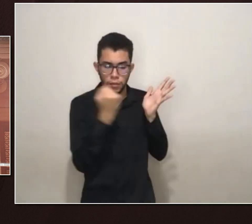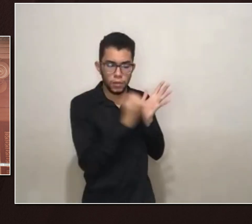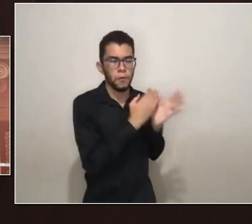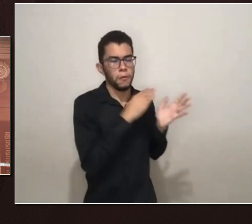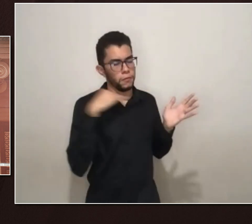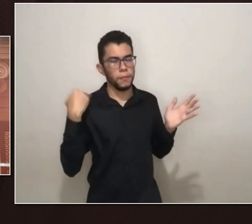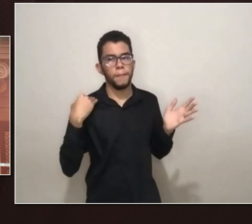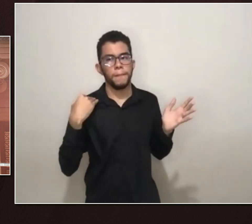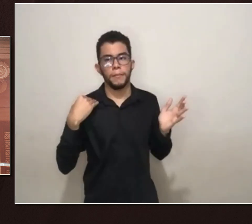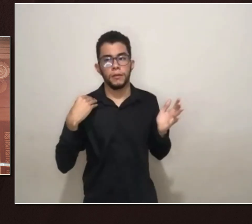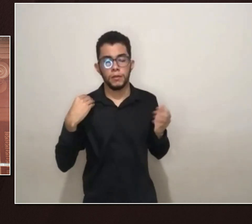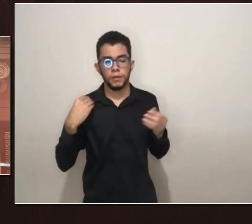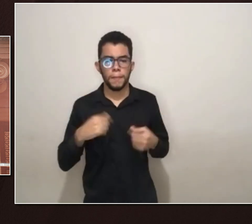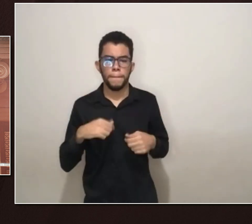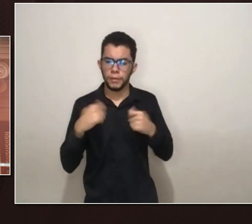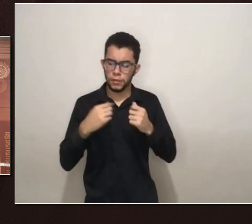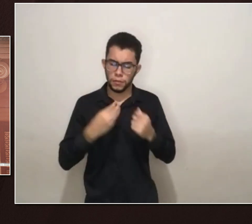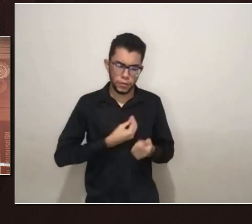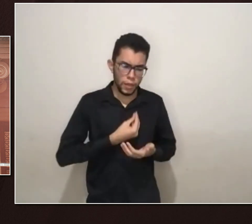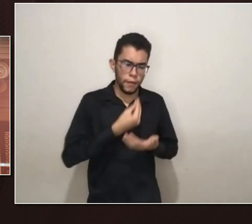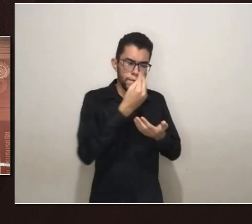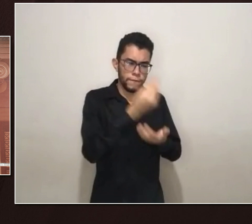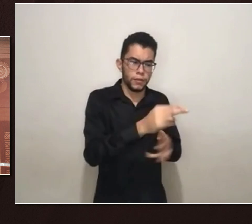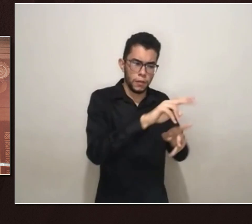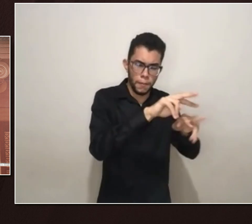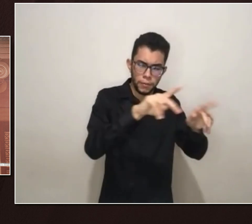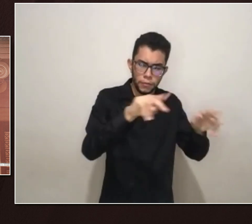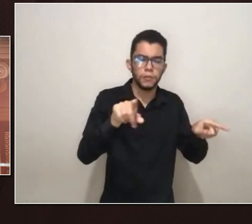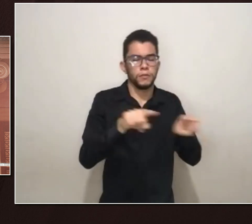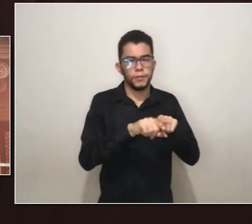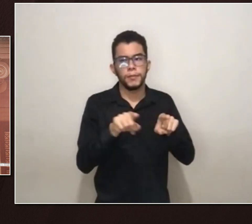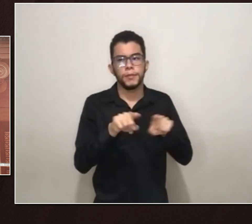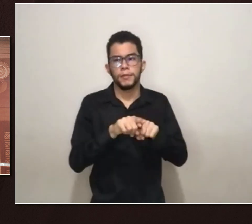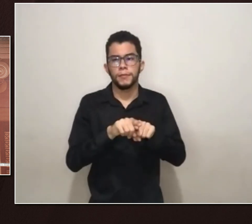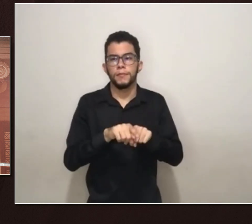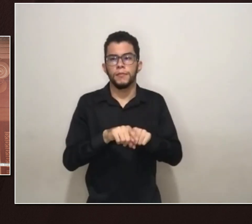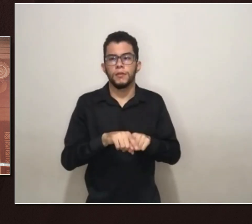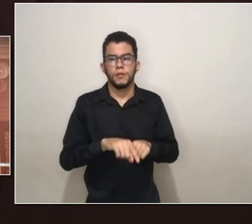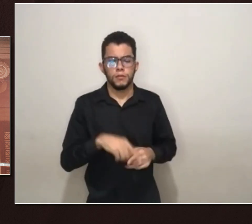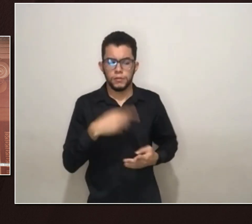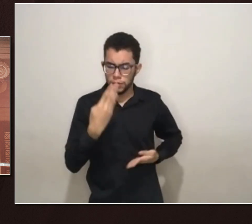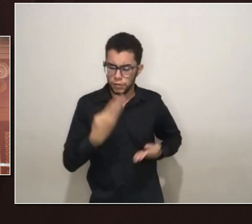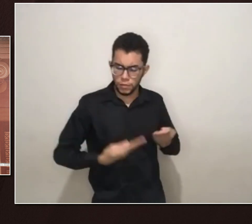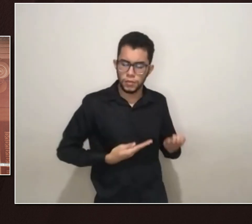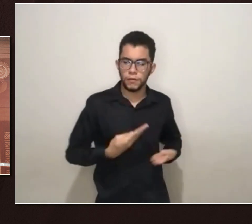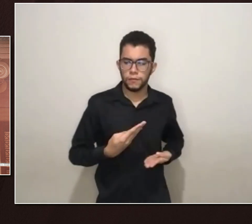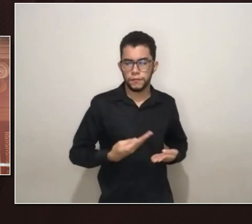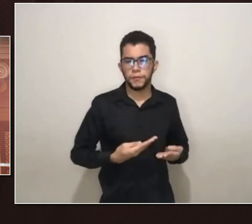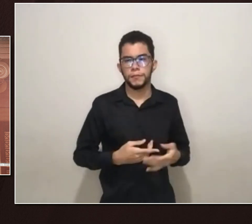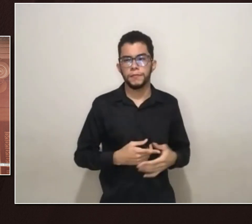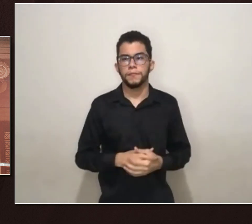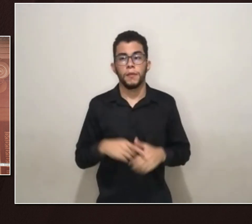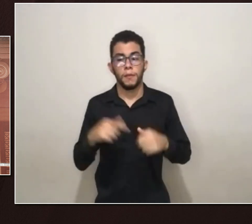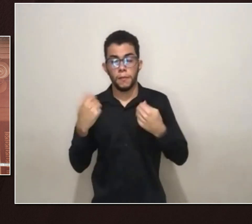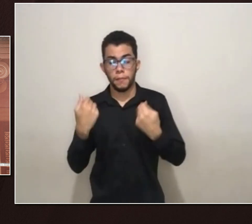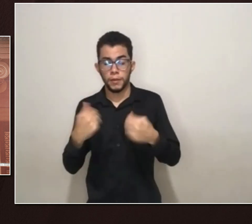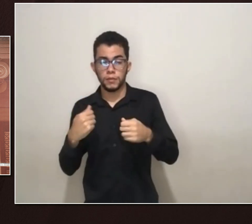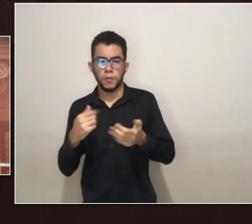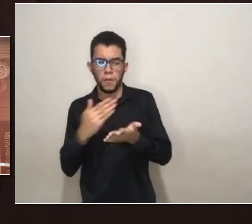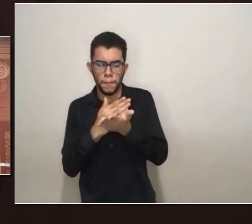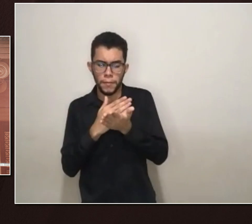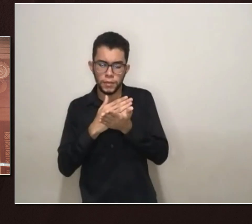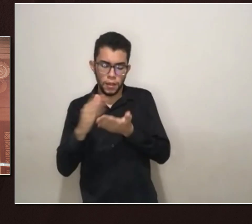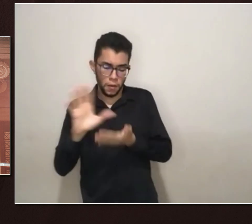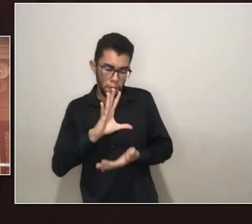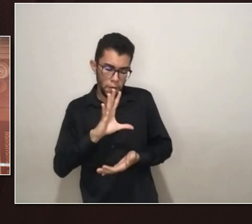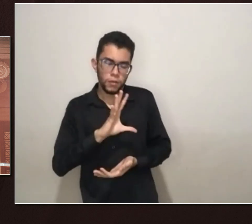1 João 3,16. Irmãos, vamos voltar para o primeiro amor, vamos voltar para o